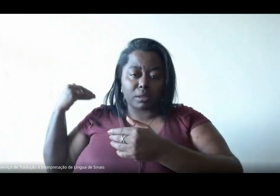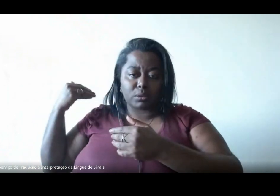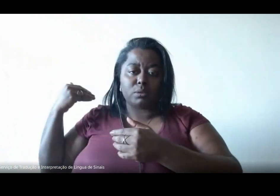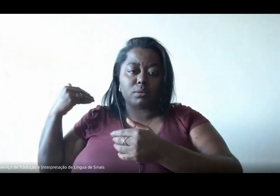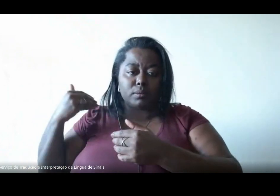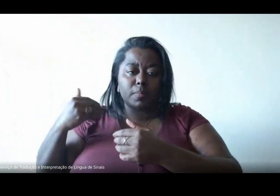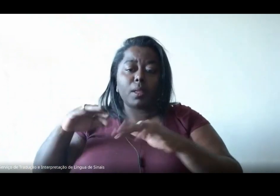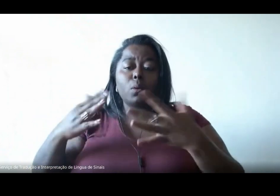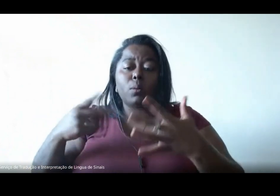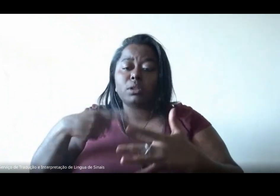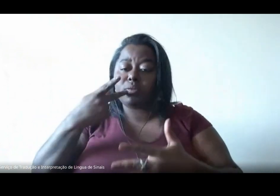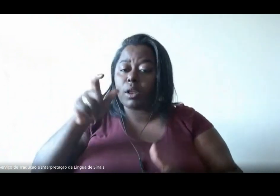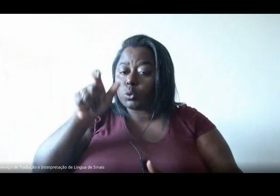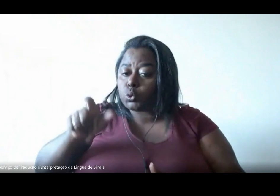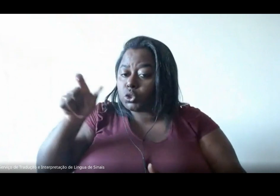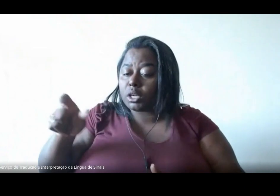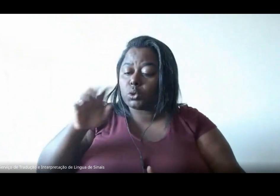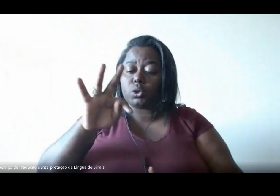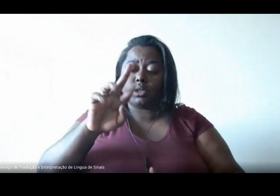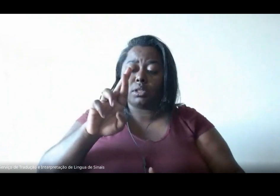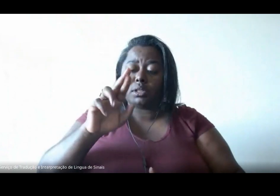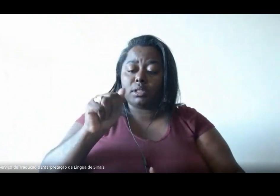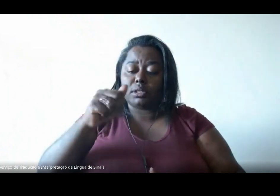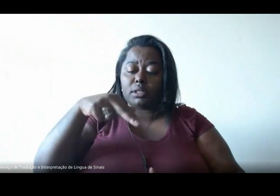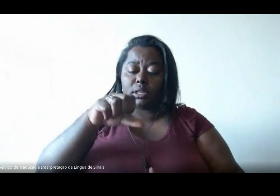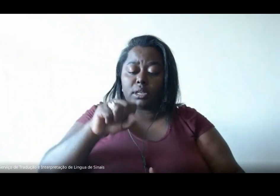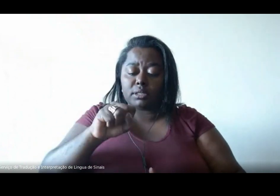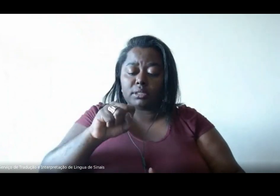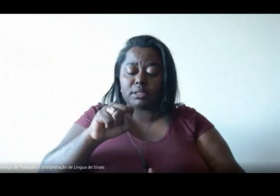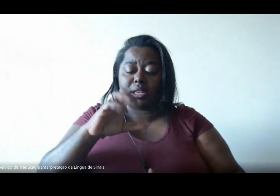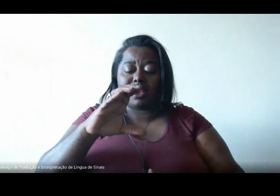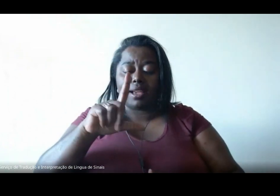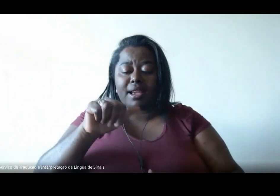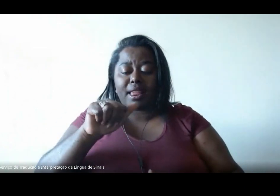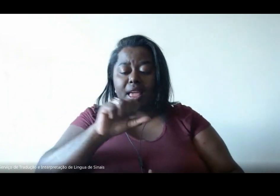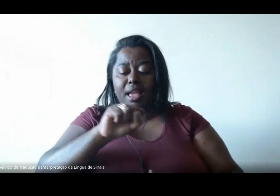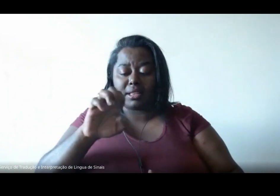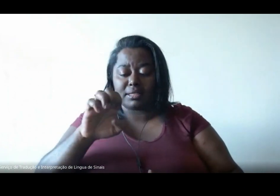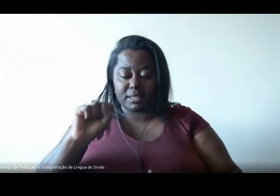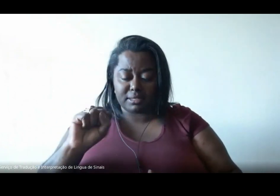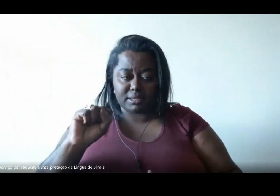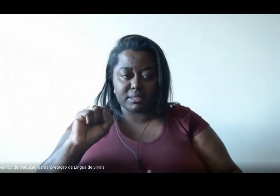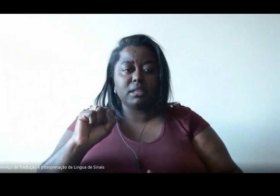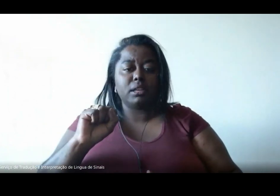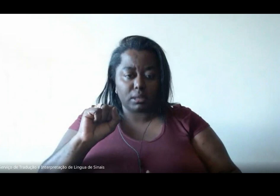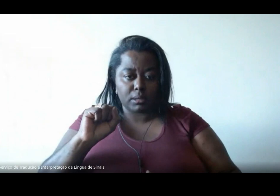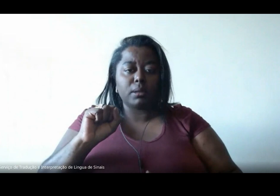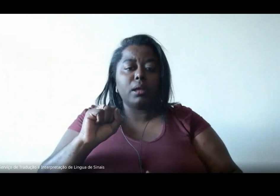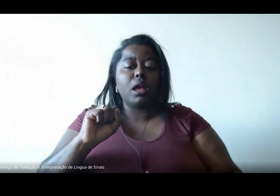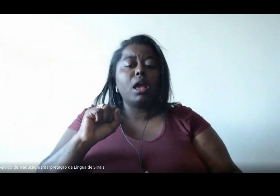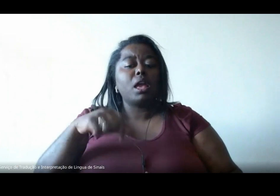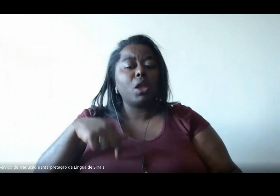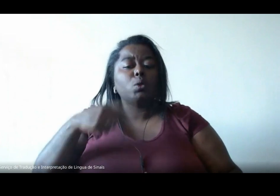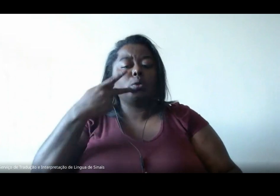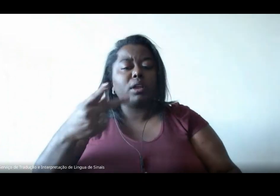Quando eu falo de sujeitos transclasses, né, ou como se diz em inglês, space classing, estou me referindo a